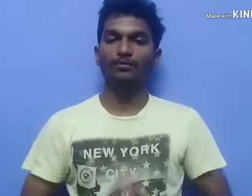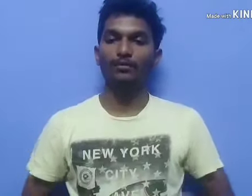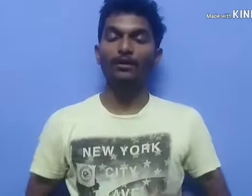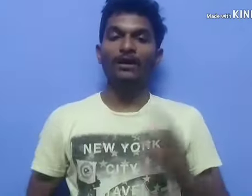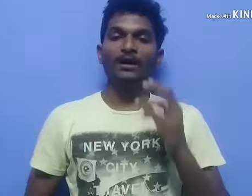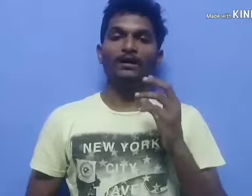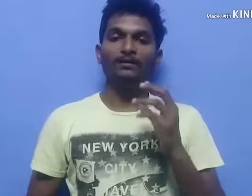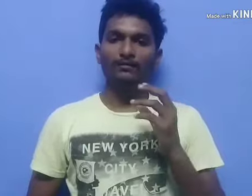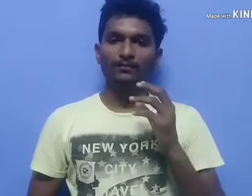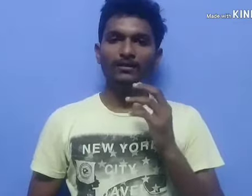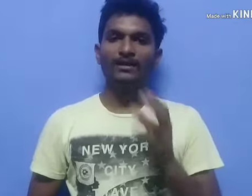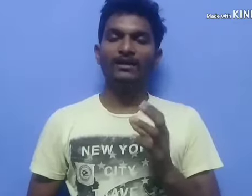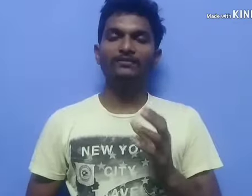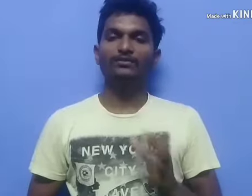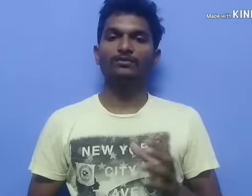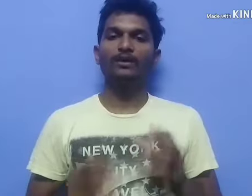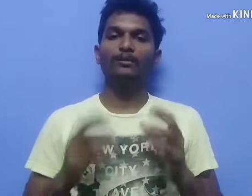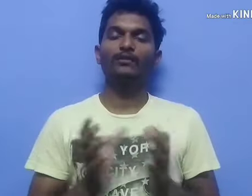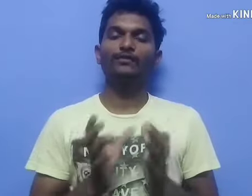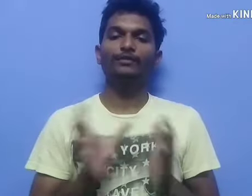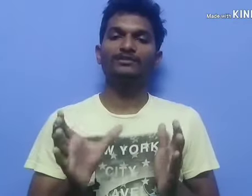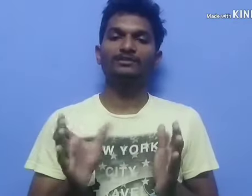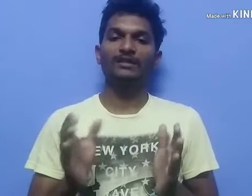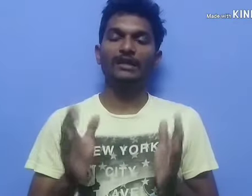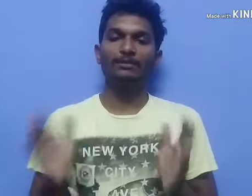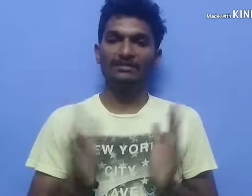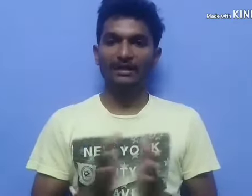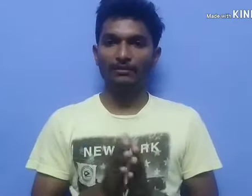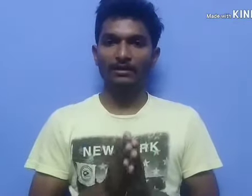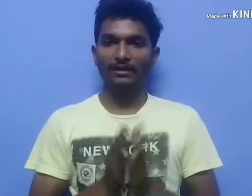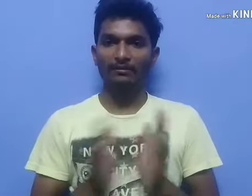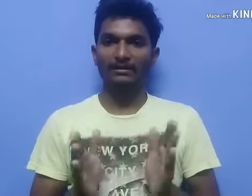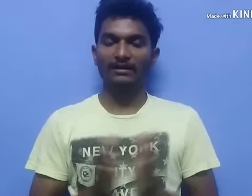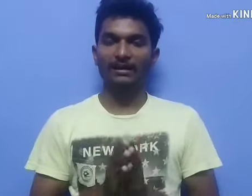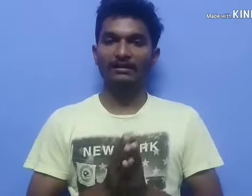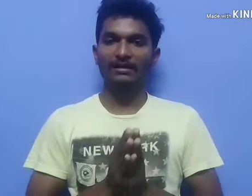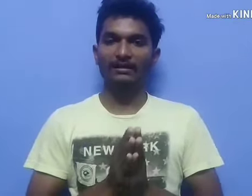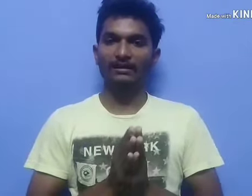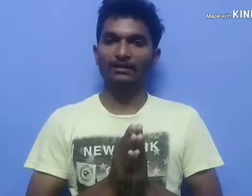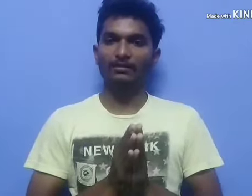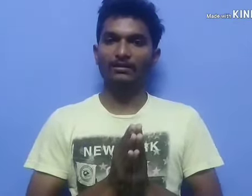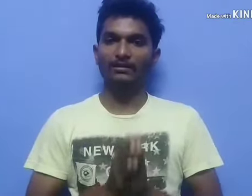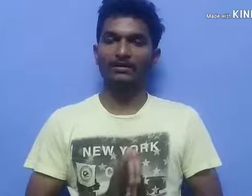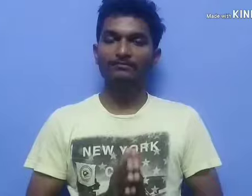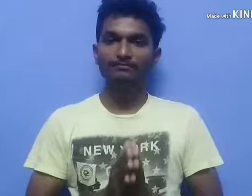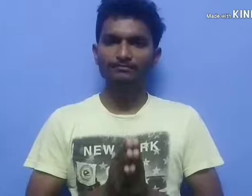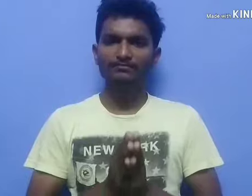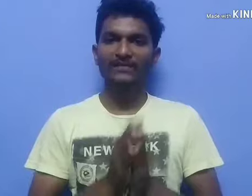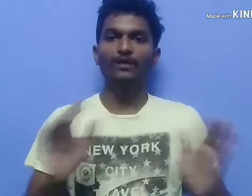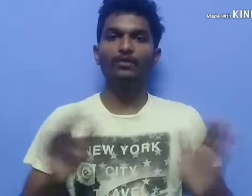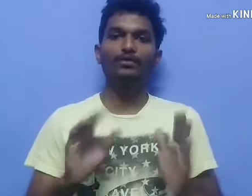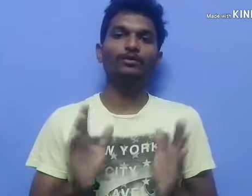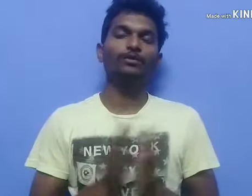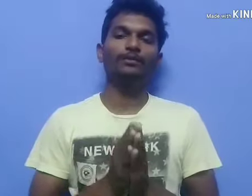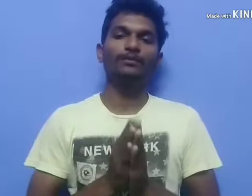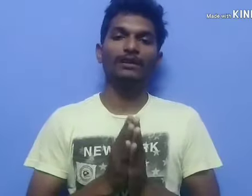போகிறோம். ஏற்கனவே சொன்ன மாதிரி பவர்ஃபுல் பர்சன்ஸ்னா எப்படி செலக்ட் பண்ணுறாங்க அப்படிங்கிற க்ரைட்டீரியா என்னென்ன அப்படின்னு பார்த்தீங்கன்னா, 79 கோடி பேர் மக்கள்